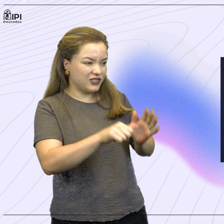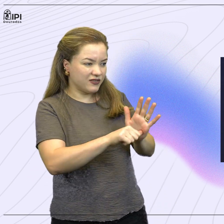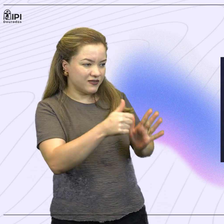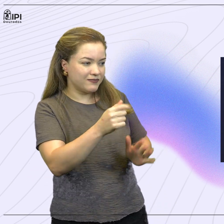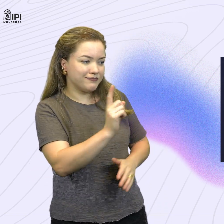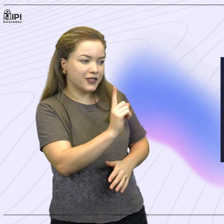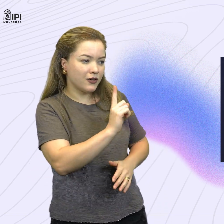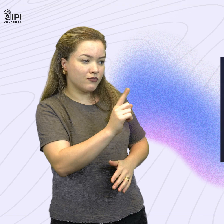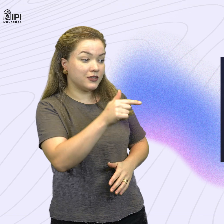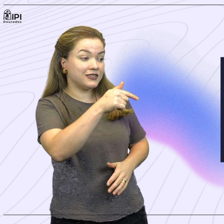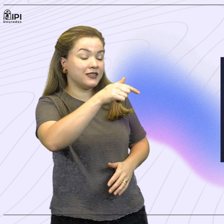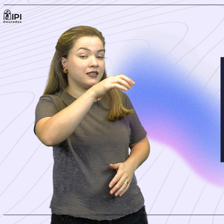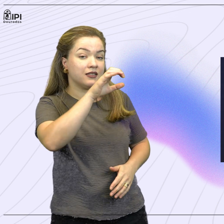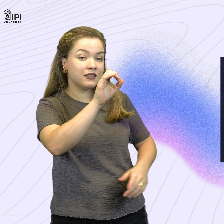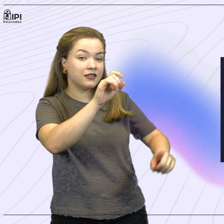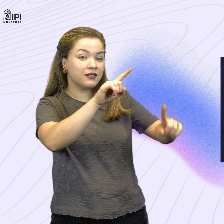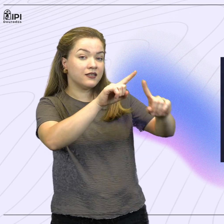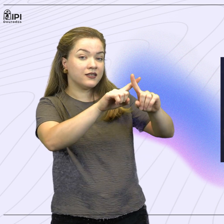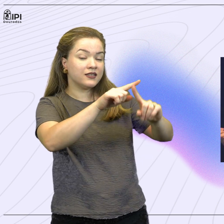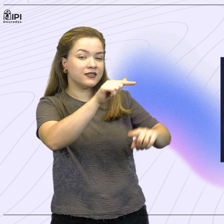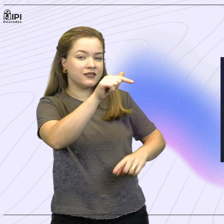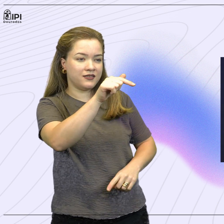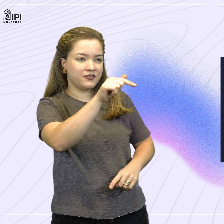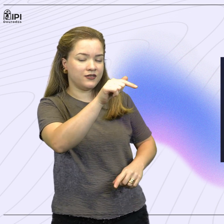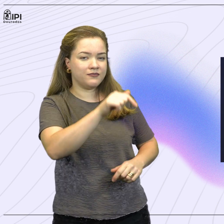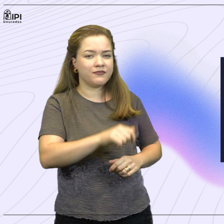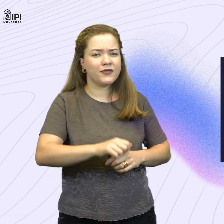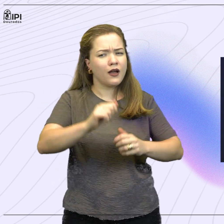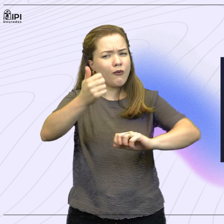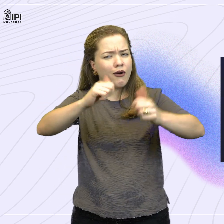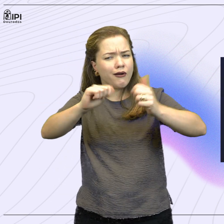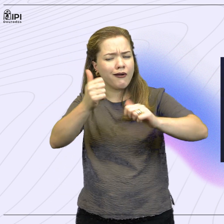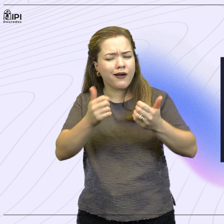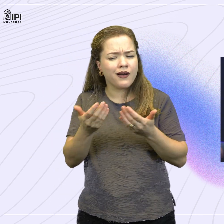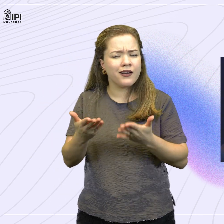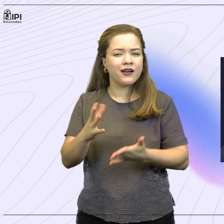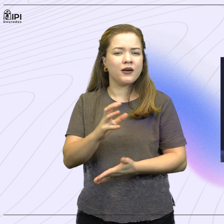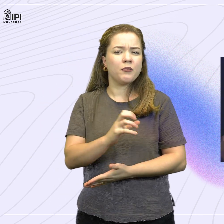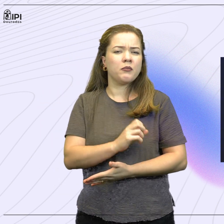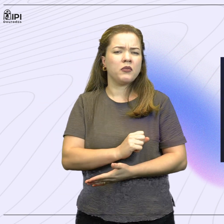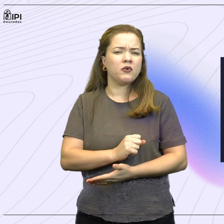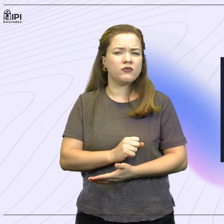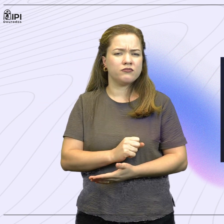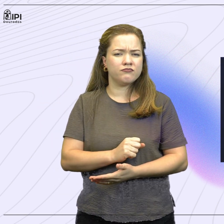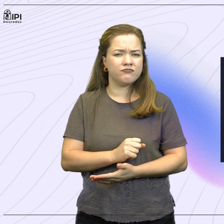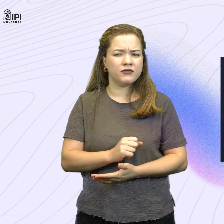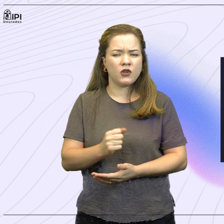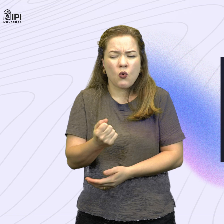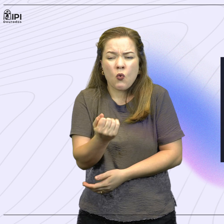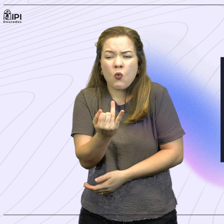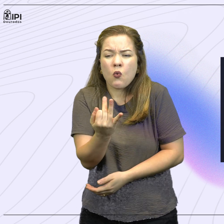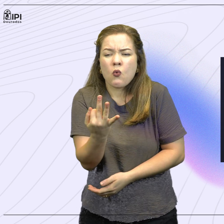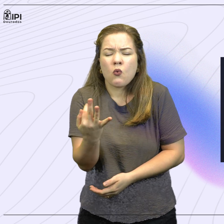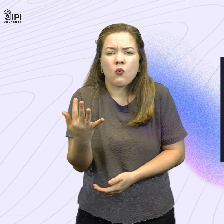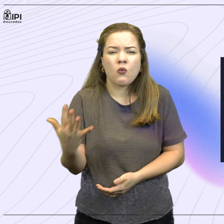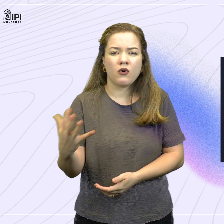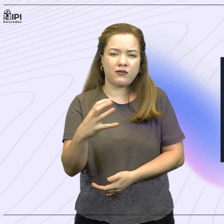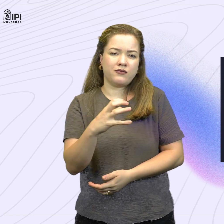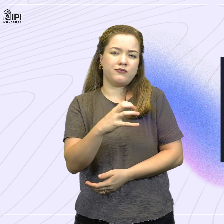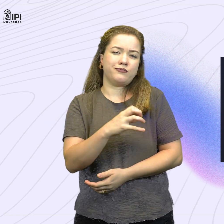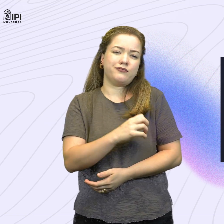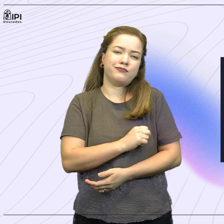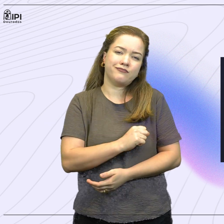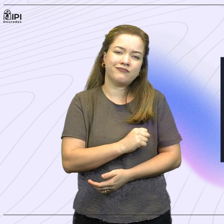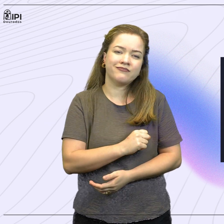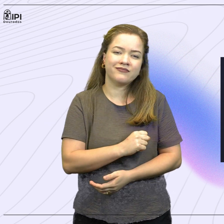7. Então aqui Jesus está falando sobre a qualidade desse amor, a intencionalidade desse amor, a intencionalidade desse